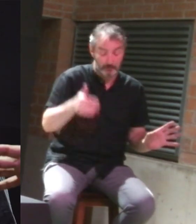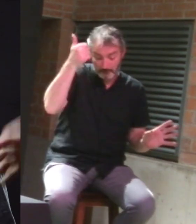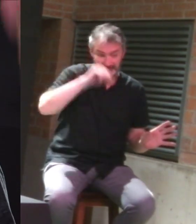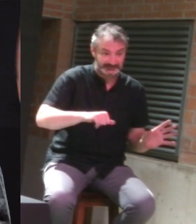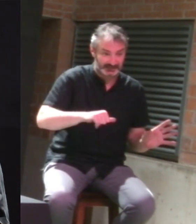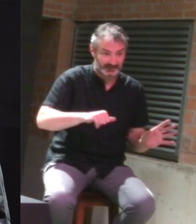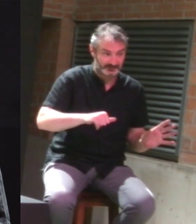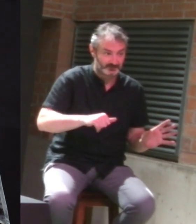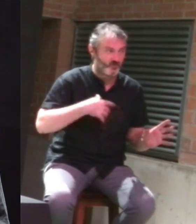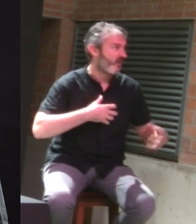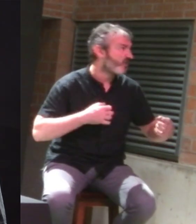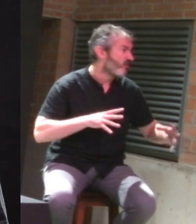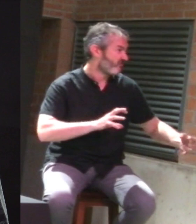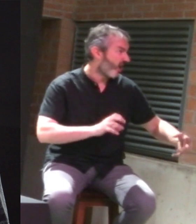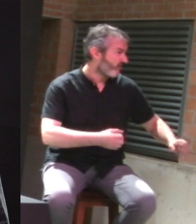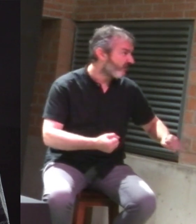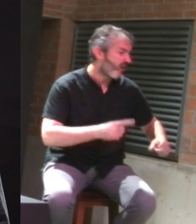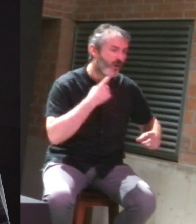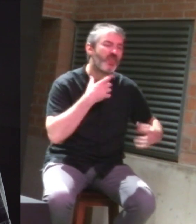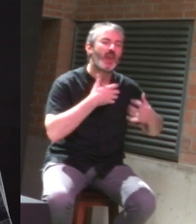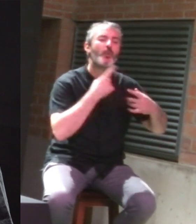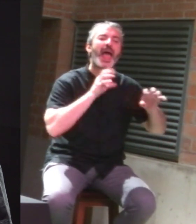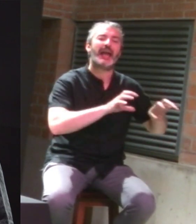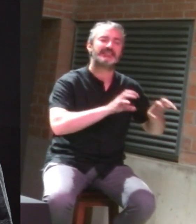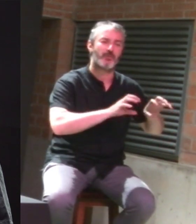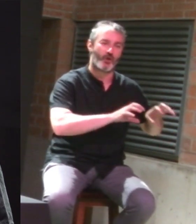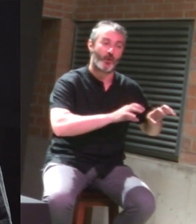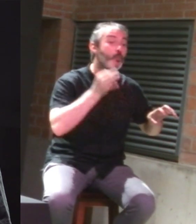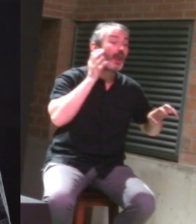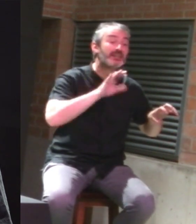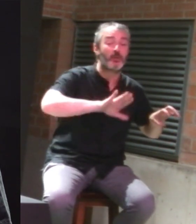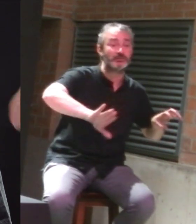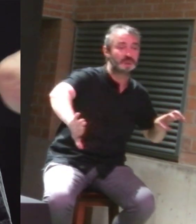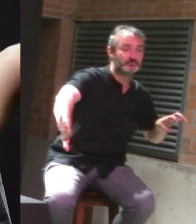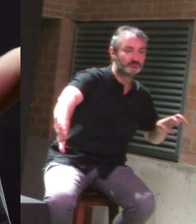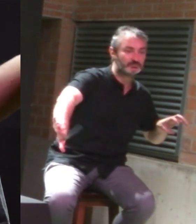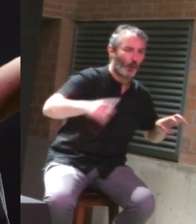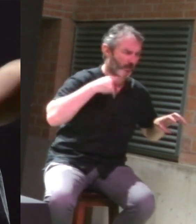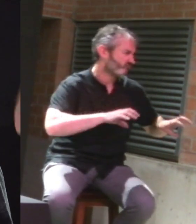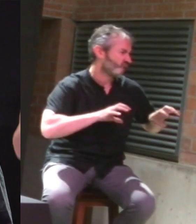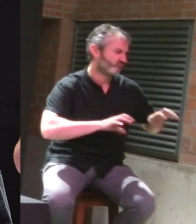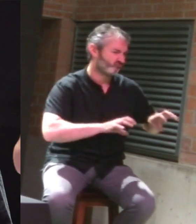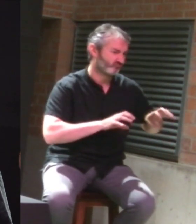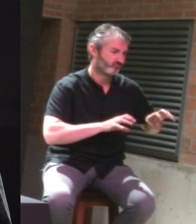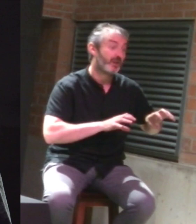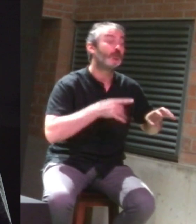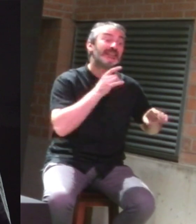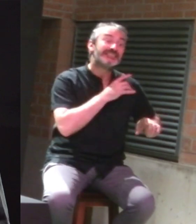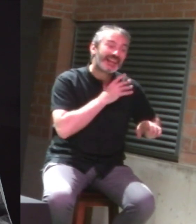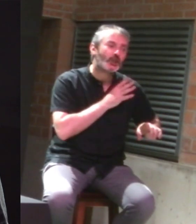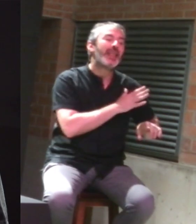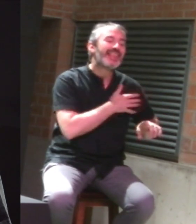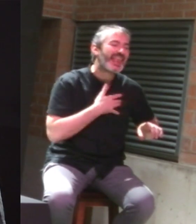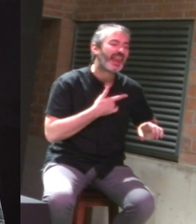rechazó otras relaciones posibles con el sindicalismo emancipador que pudieran desarrollar las mujeres